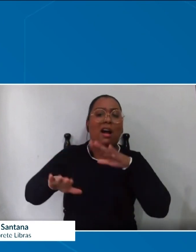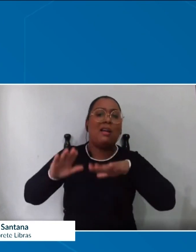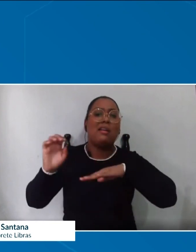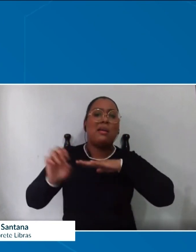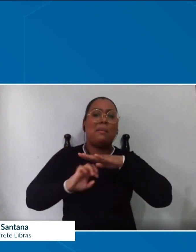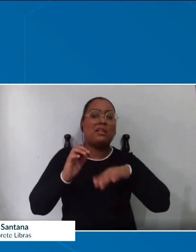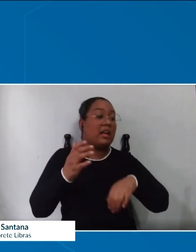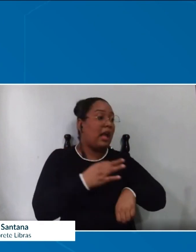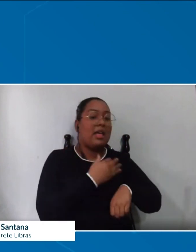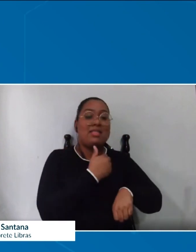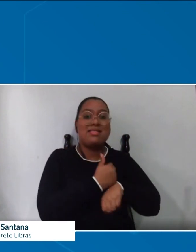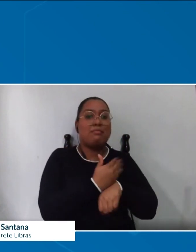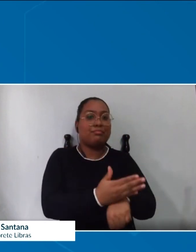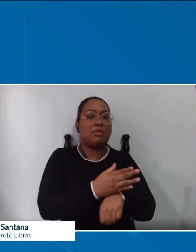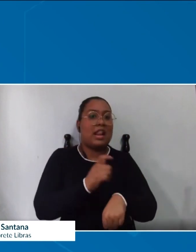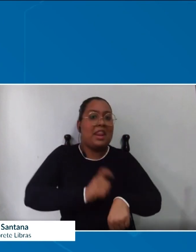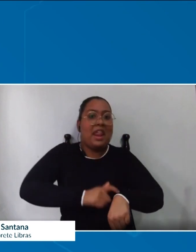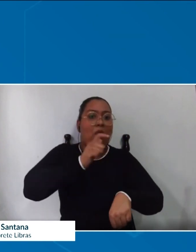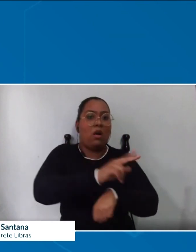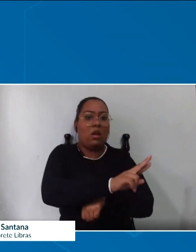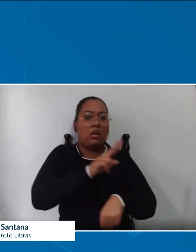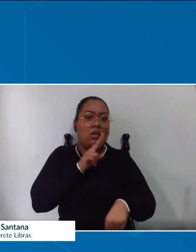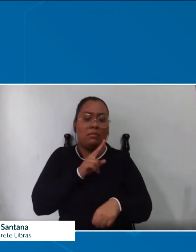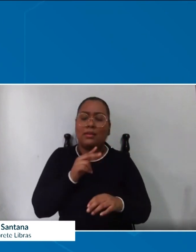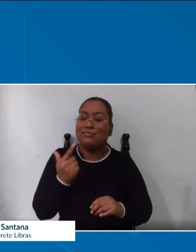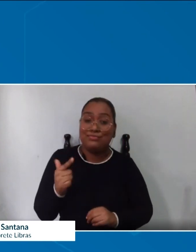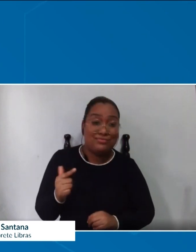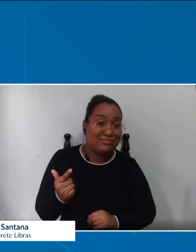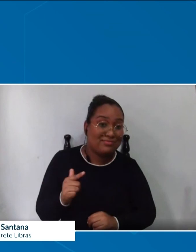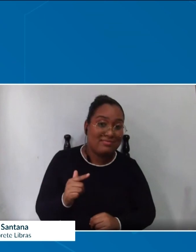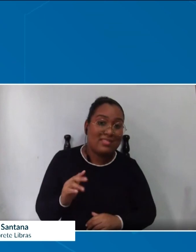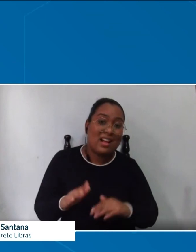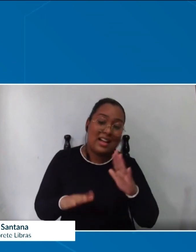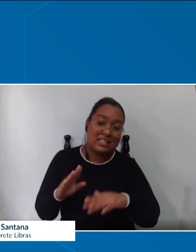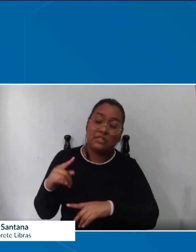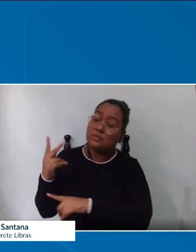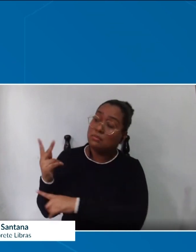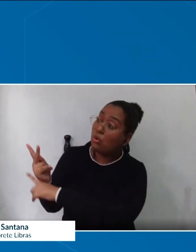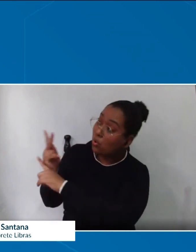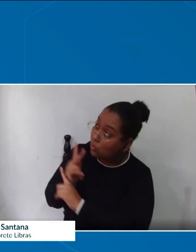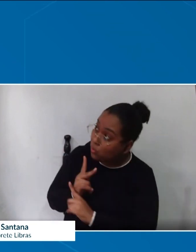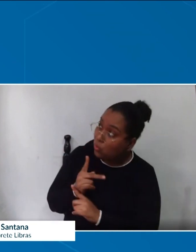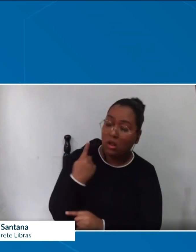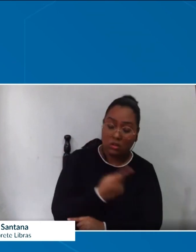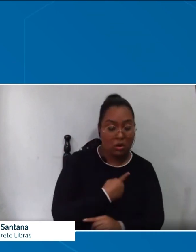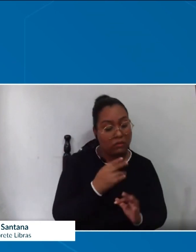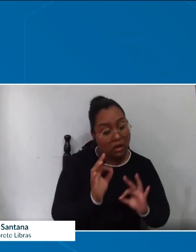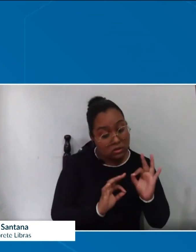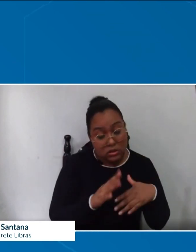solução imediata e pode chegar, e a gente tem que chegar a desenvolver esse